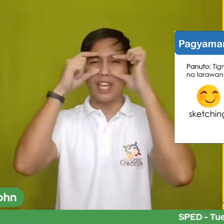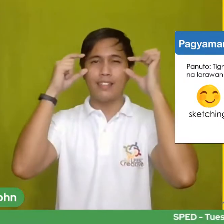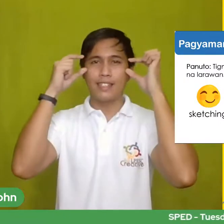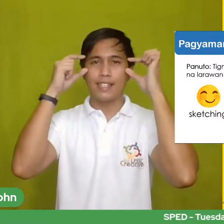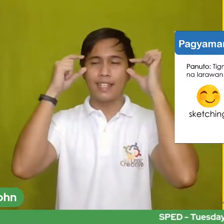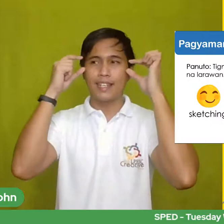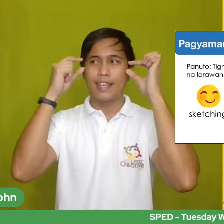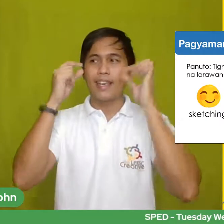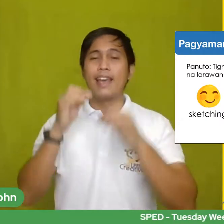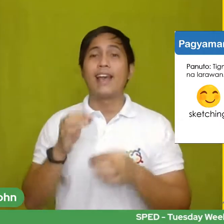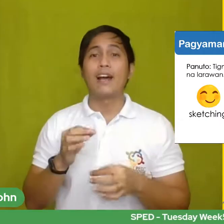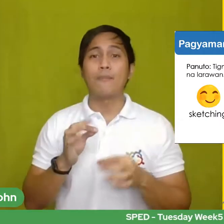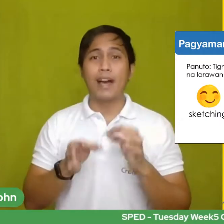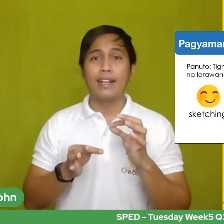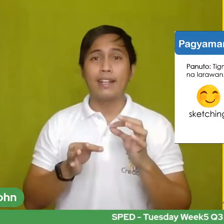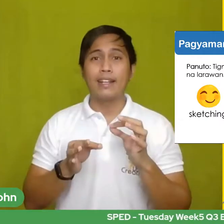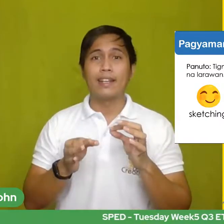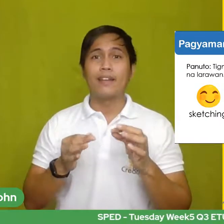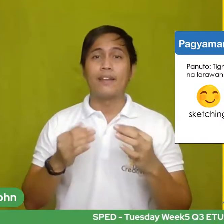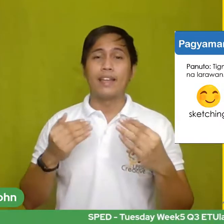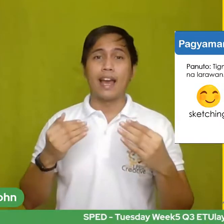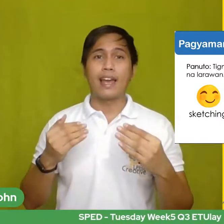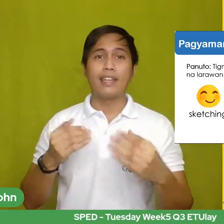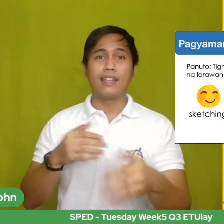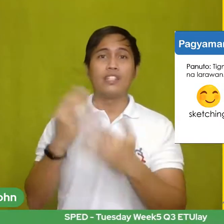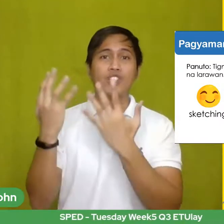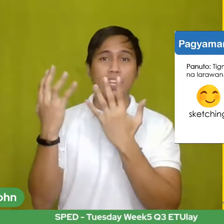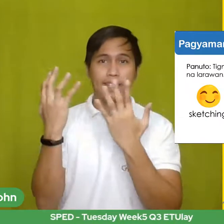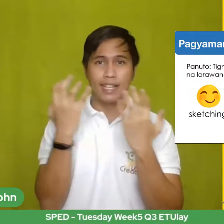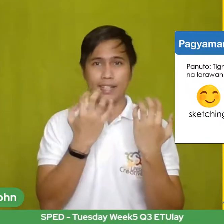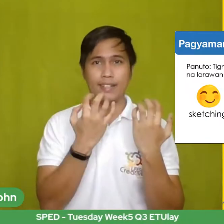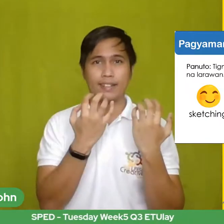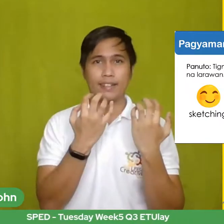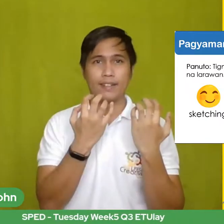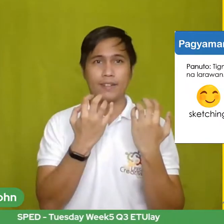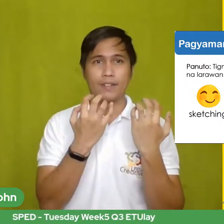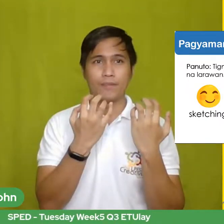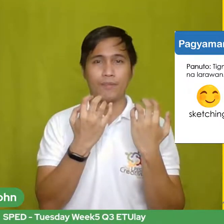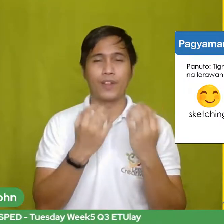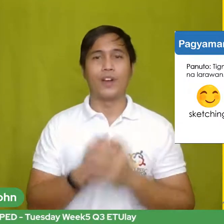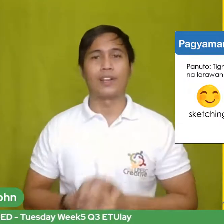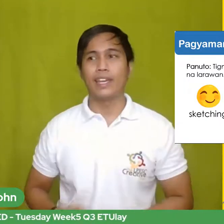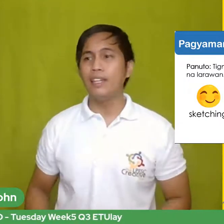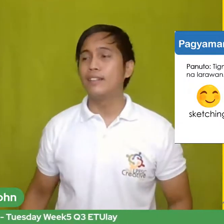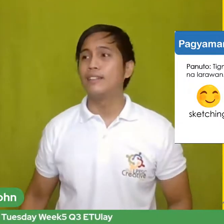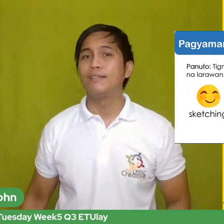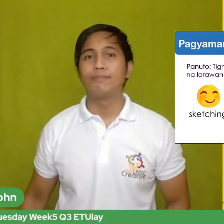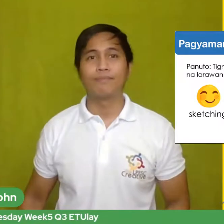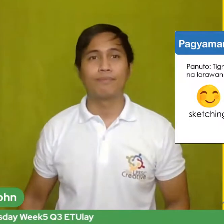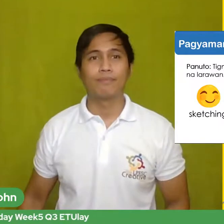shades kapag ay shading. Okay?